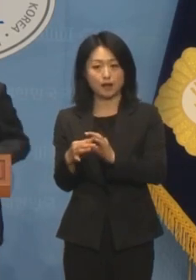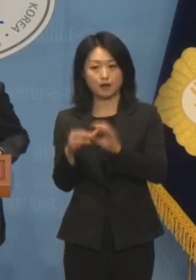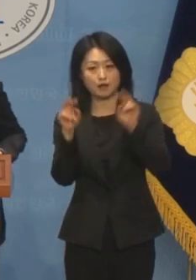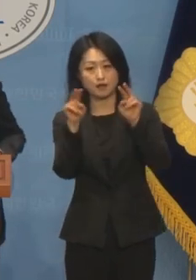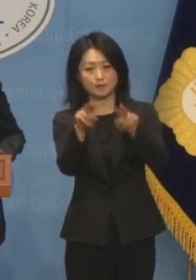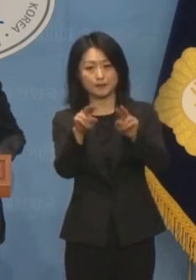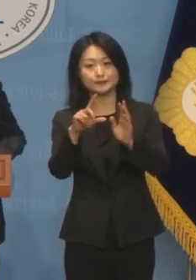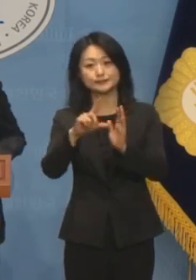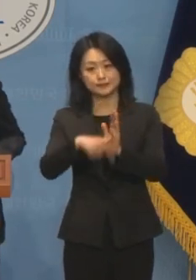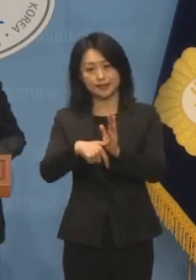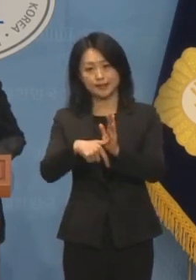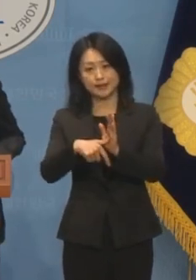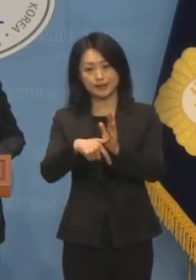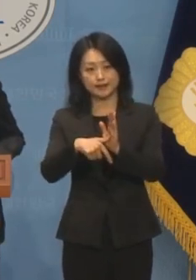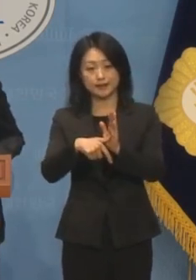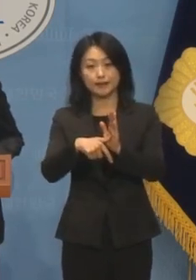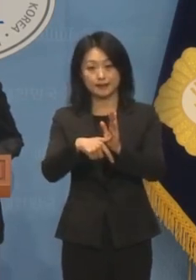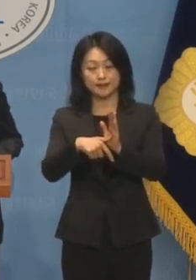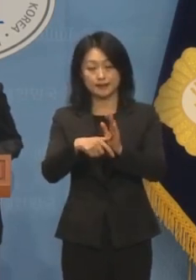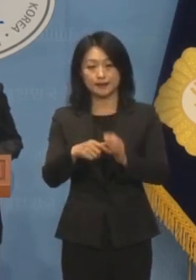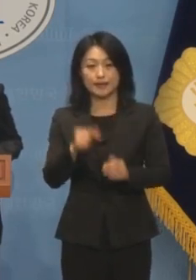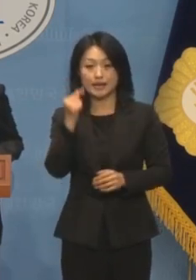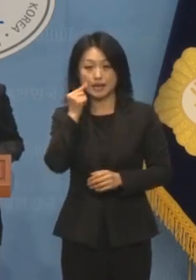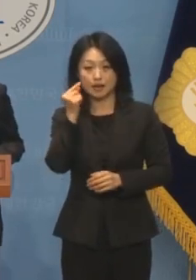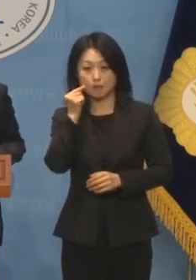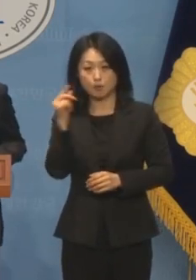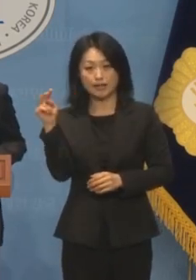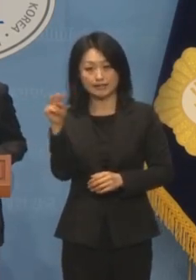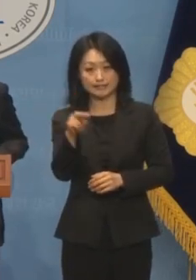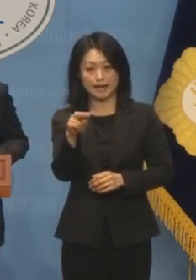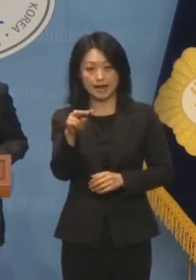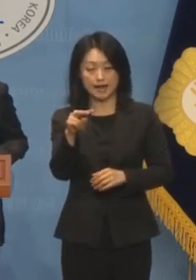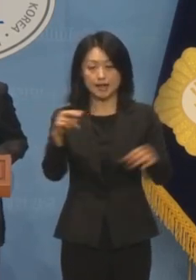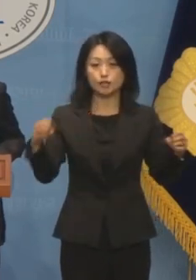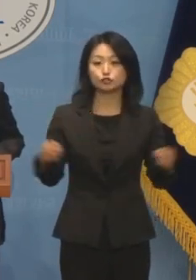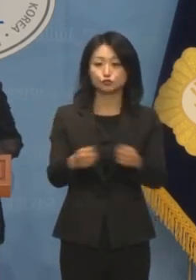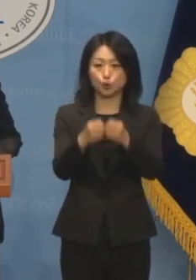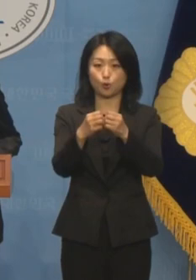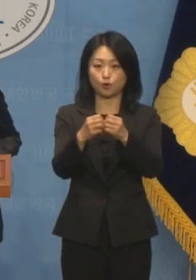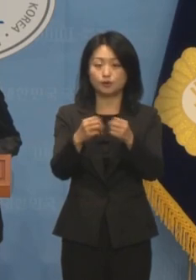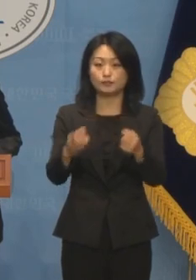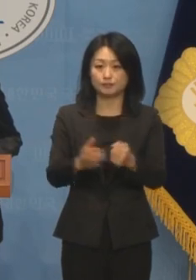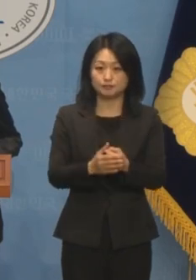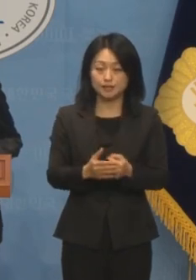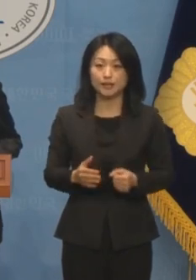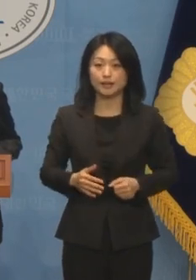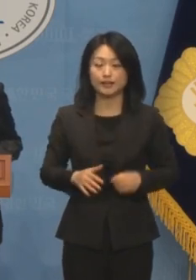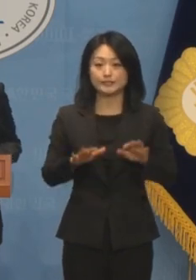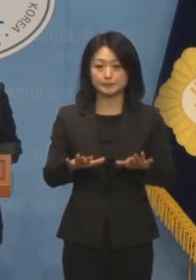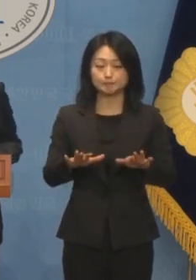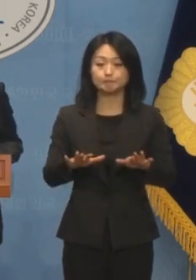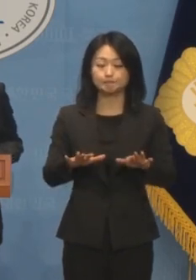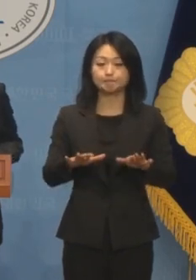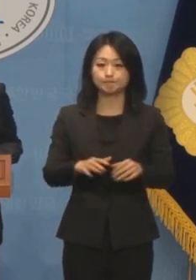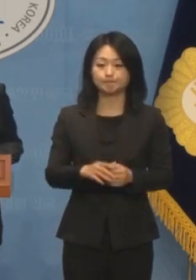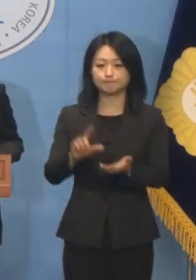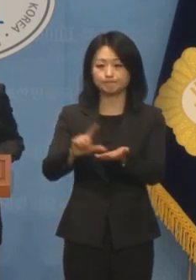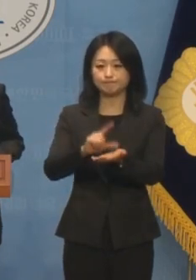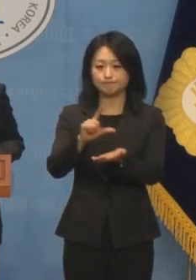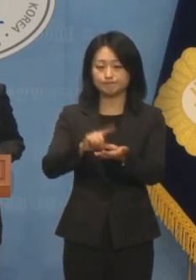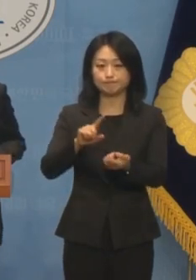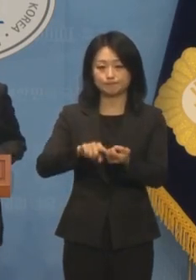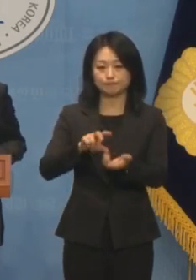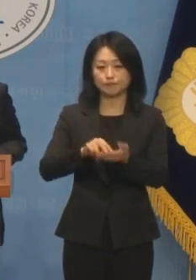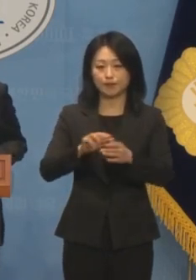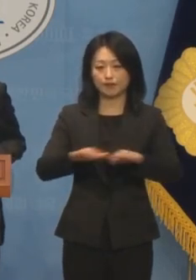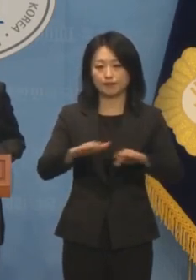이 사건을 다루는 일본의 시각이 충돌하다 보니까 좀처럼 접점을